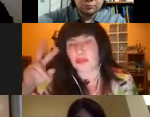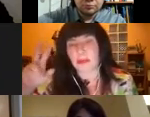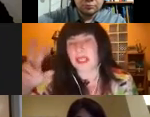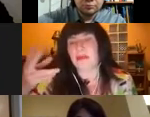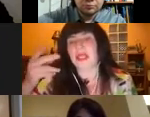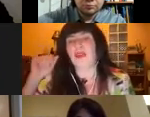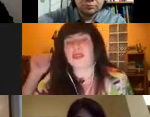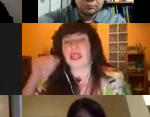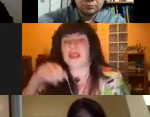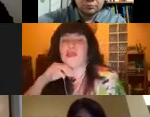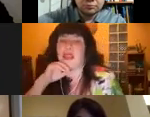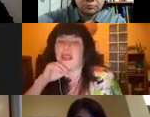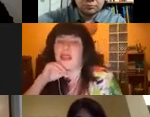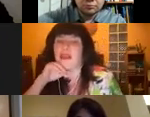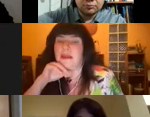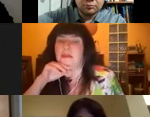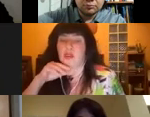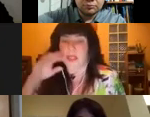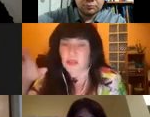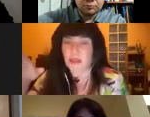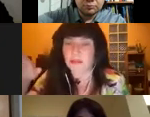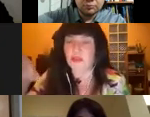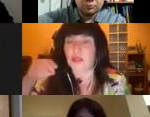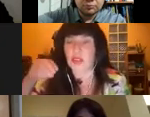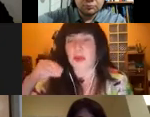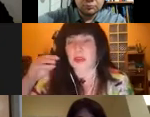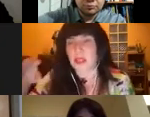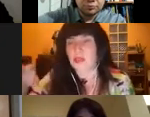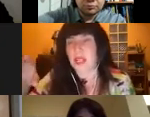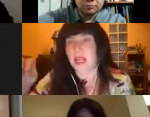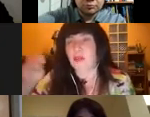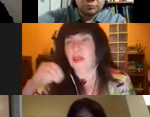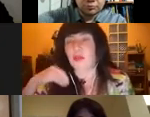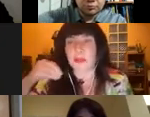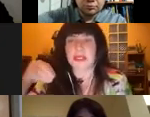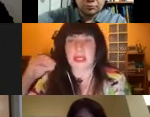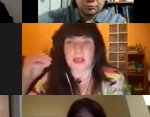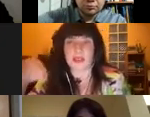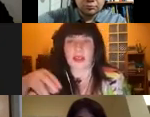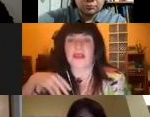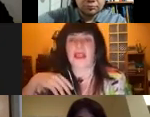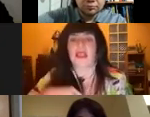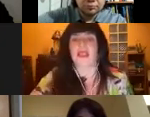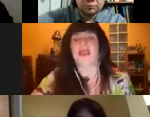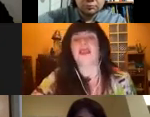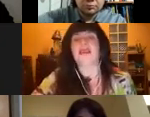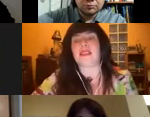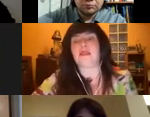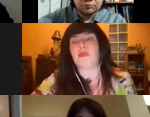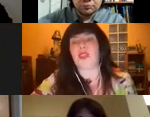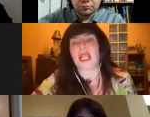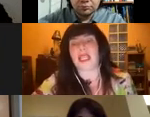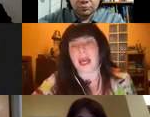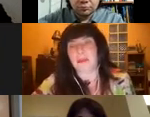dos fundamentalmente cosas que son proceso, función de proceso en la cláusula como representación, y